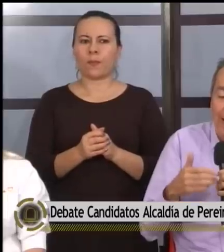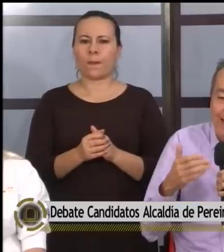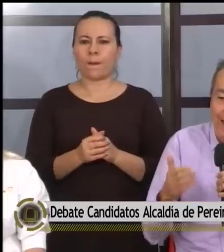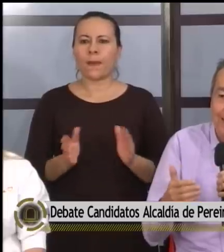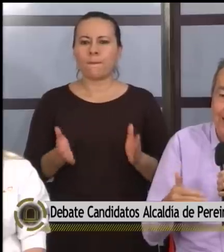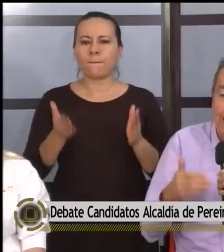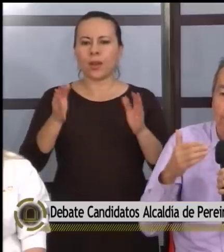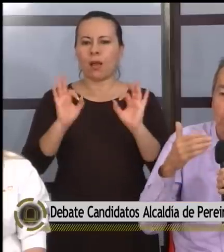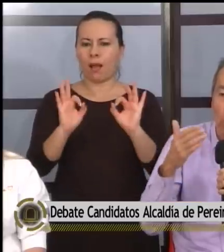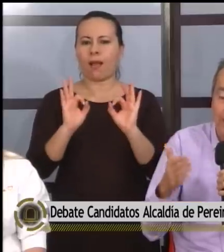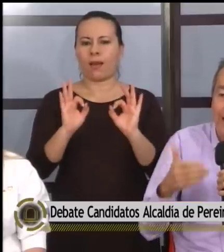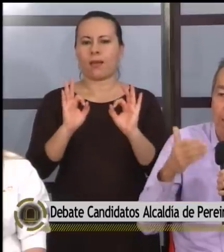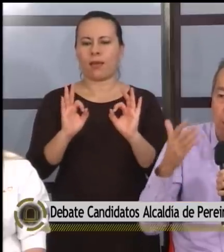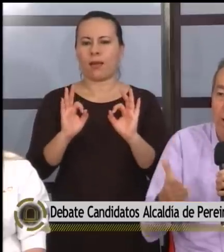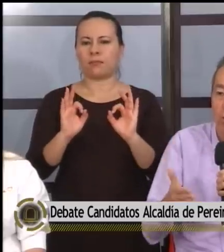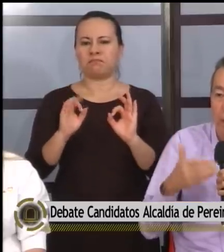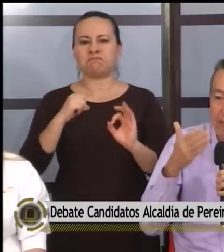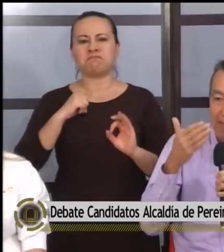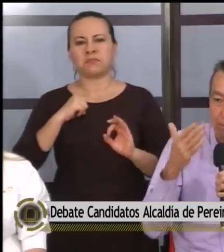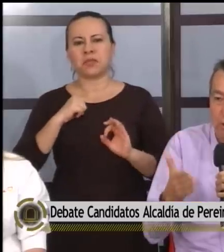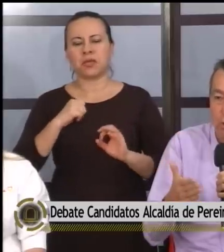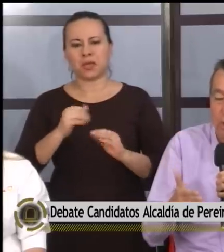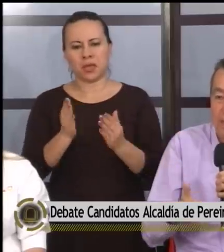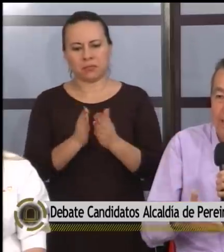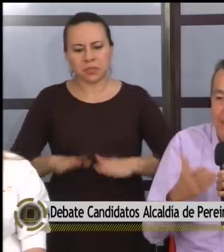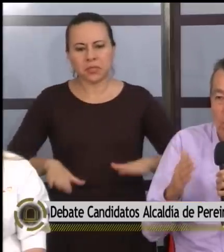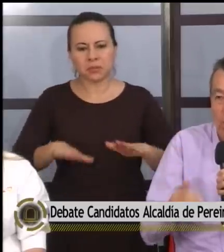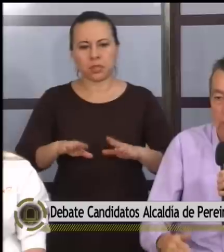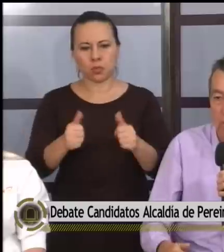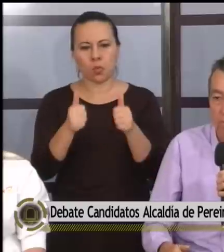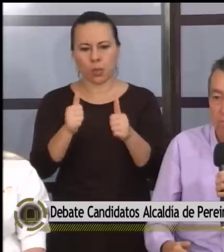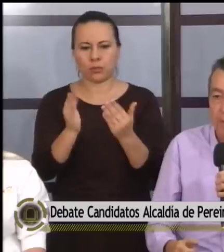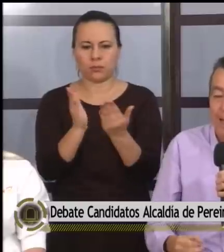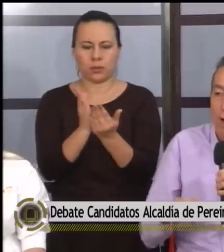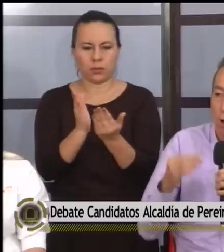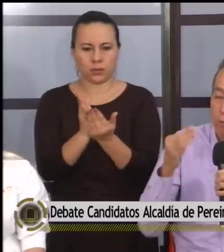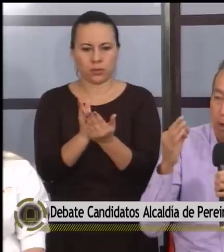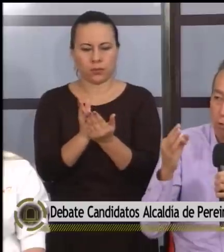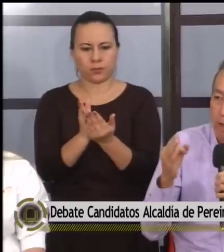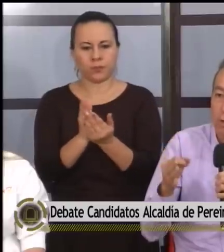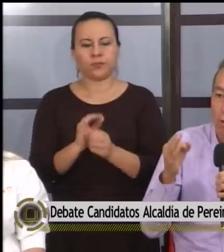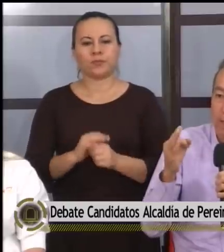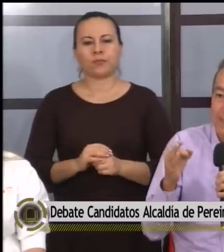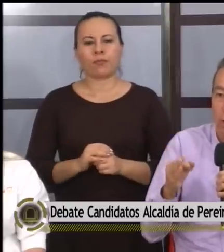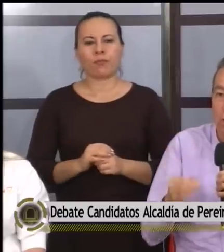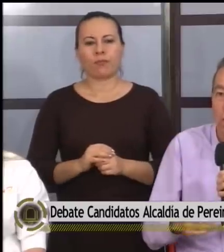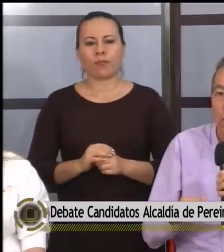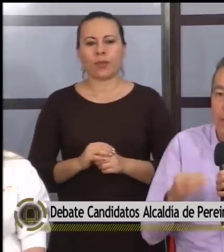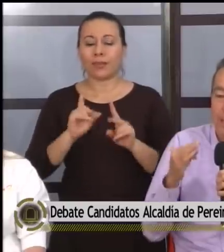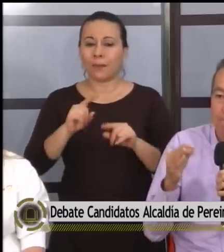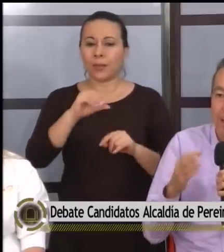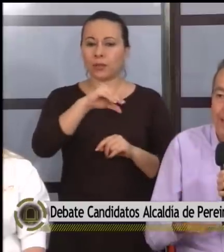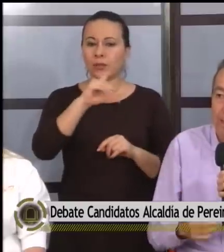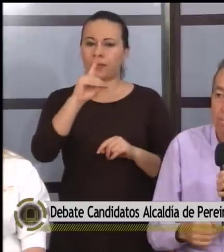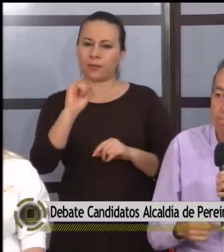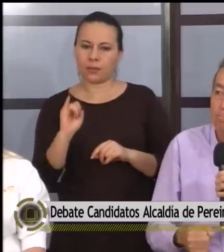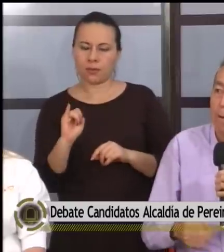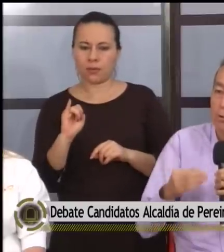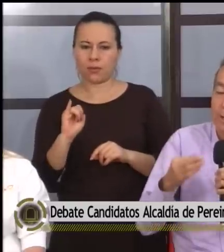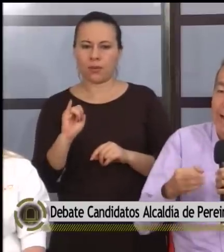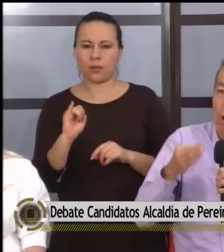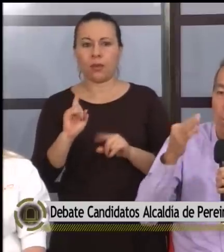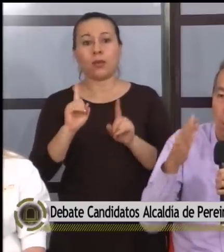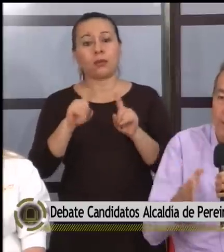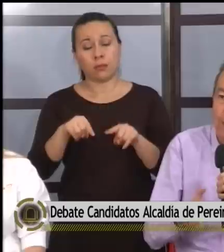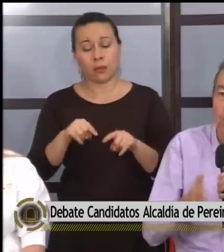su calidad de poder tener buenos espacios de educación. Los centros de desarrollo infantil,